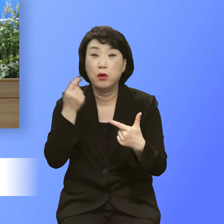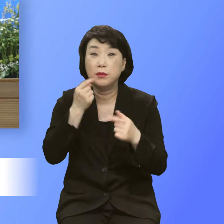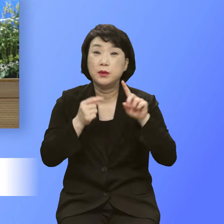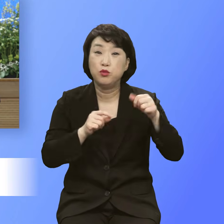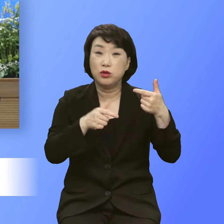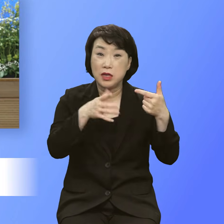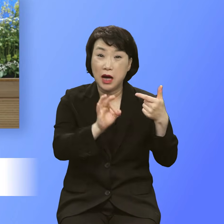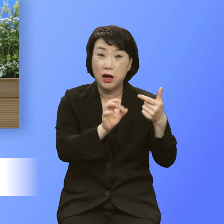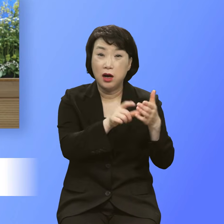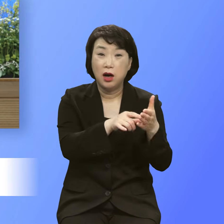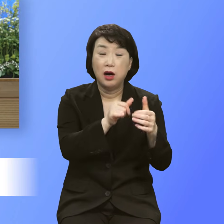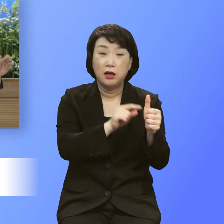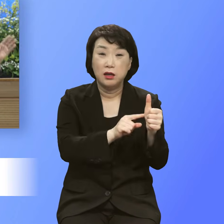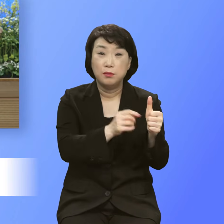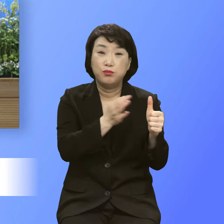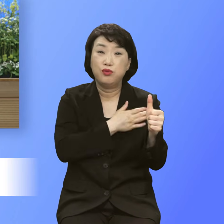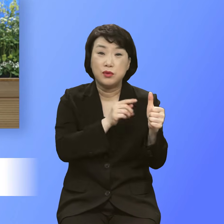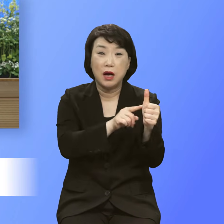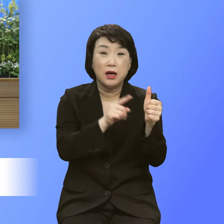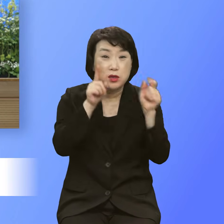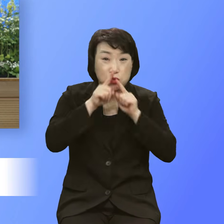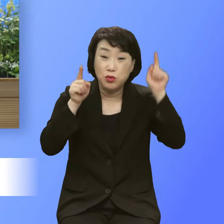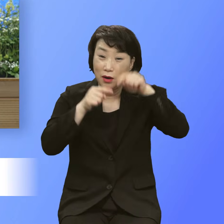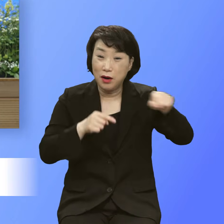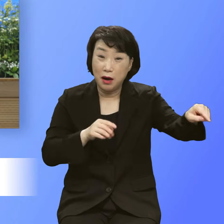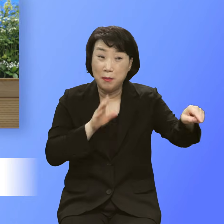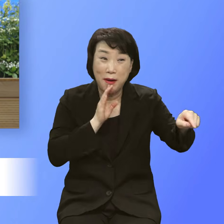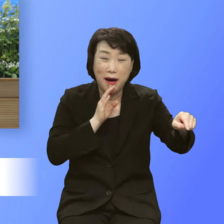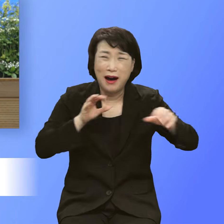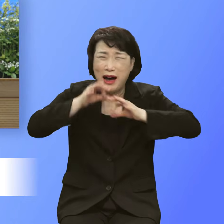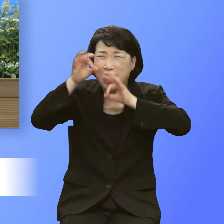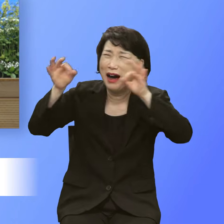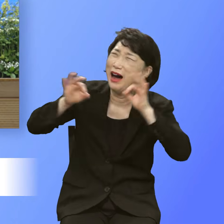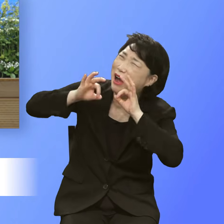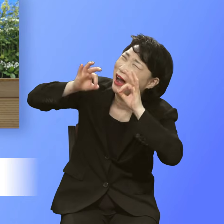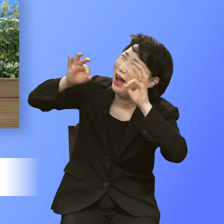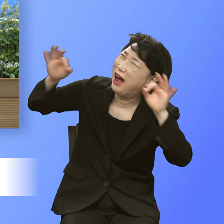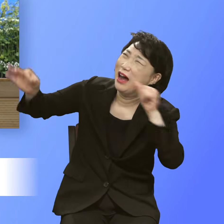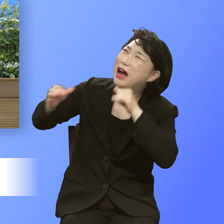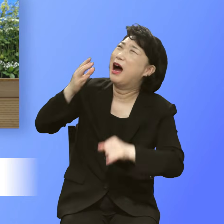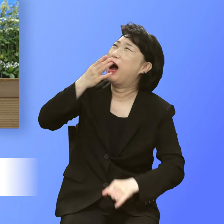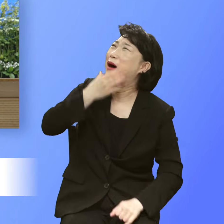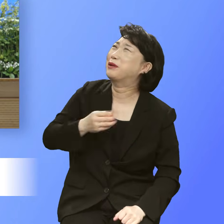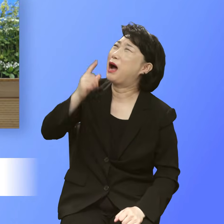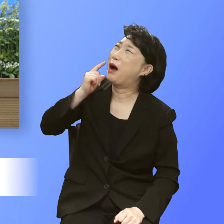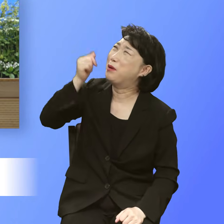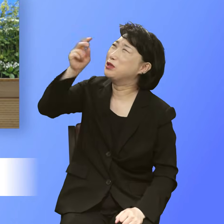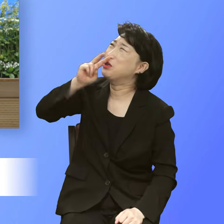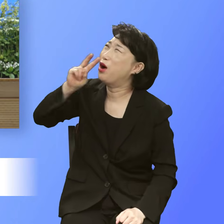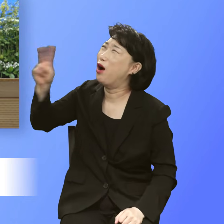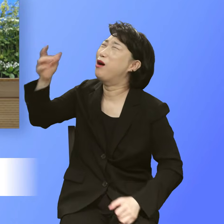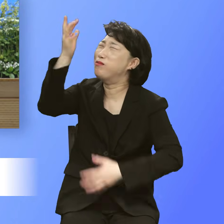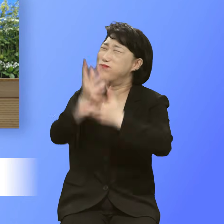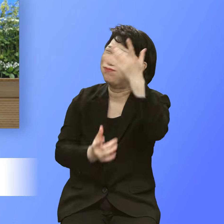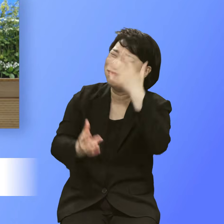음부에서 뭐라고 말했느냐? 아브라함 아버지요. 내가 불꽃